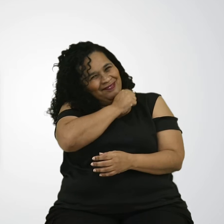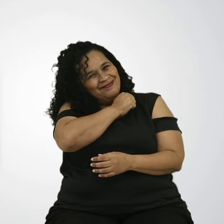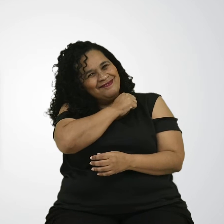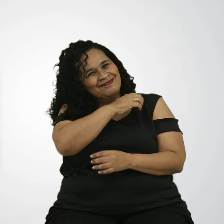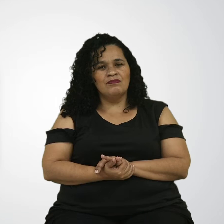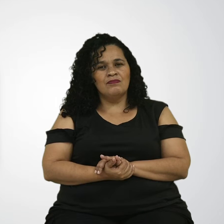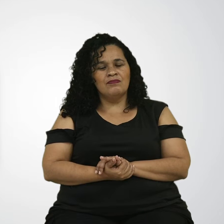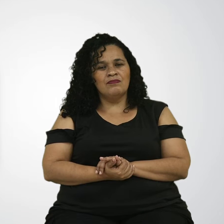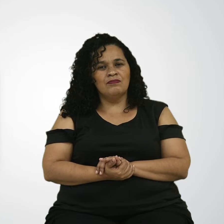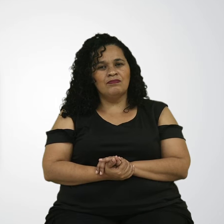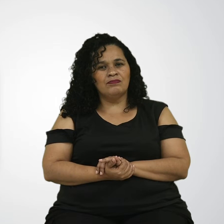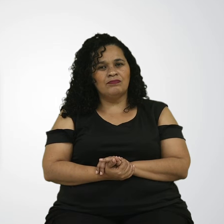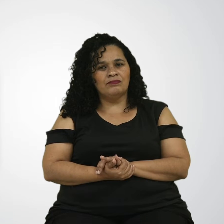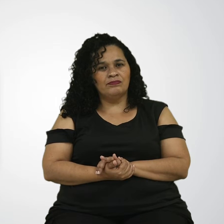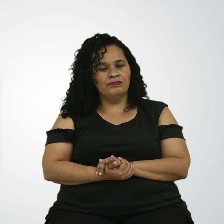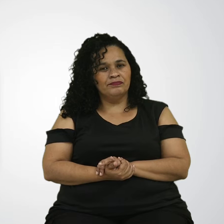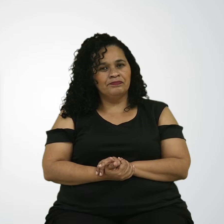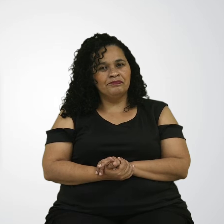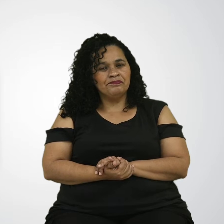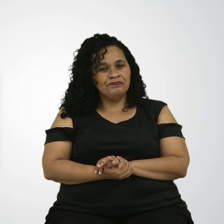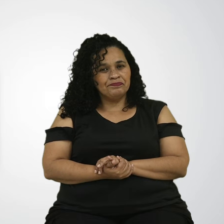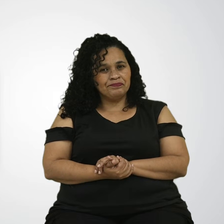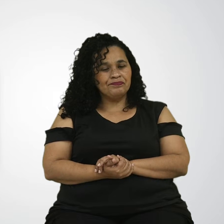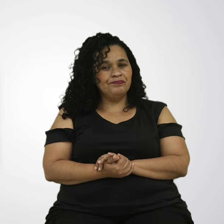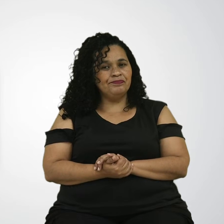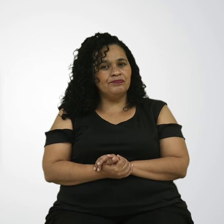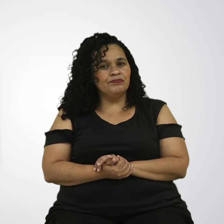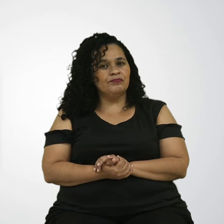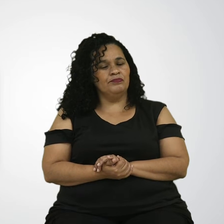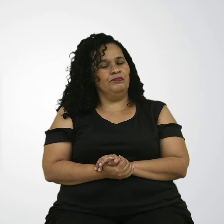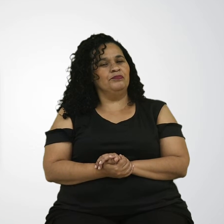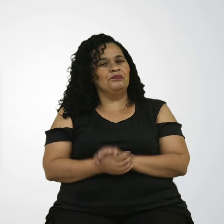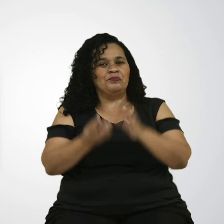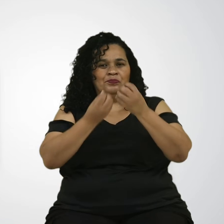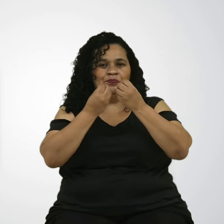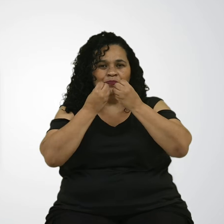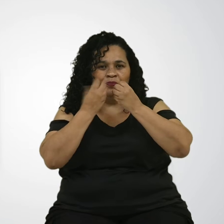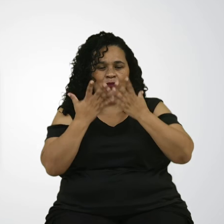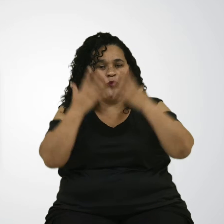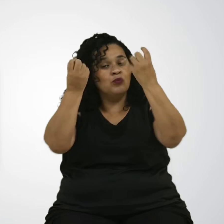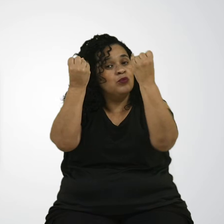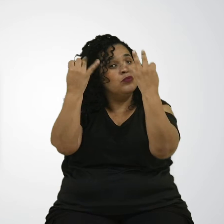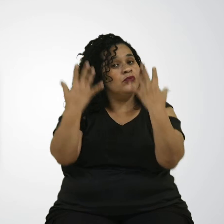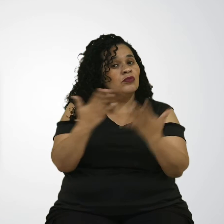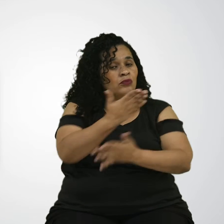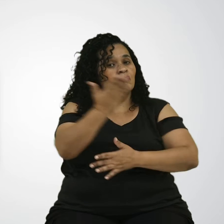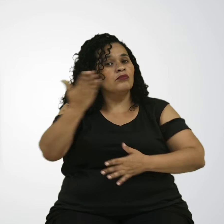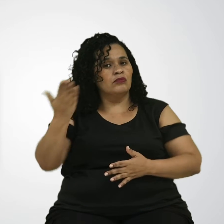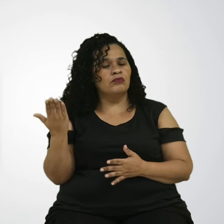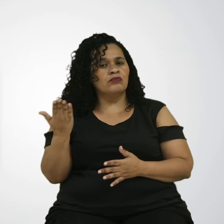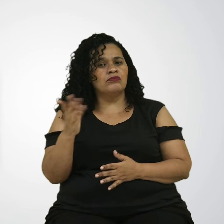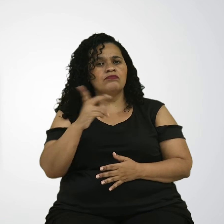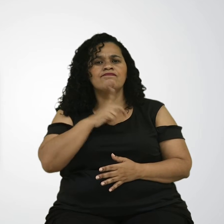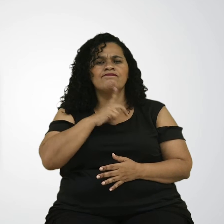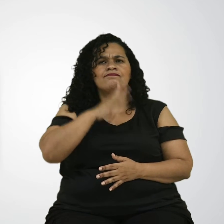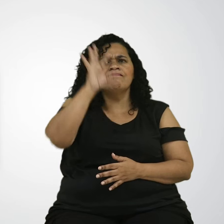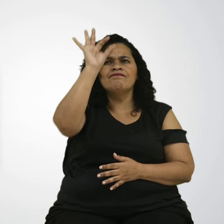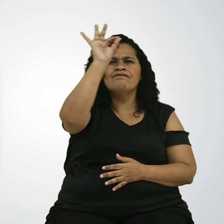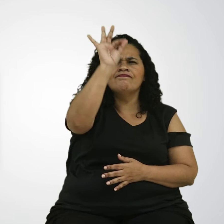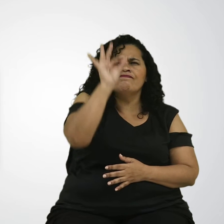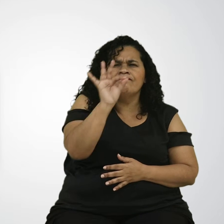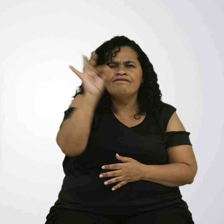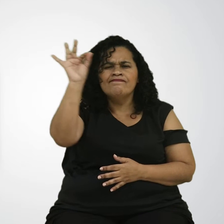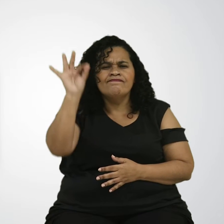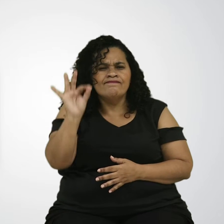Deus. Meus queridos, há um dado que foi extraído em 2020,